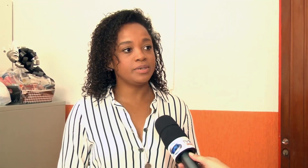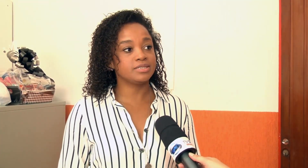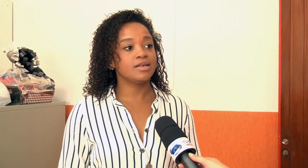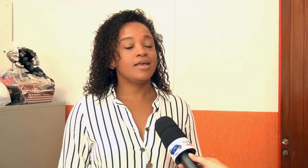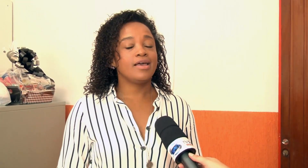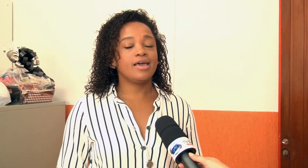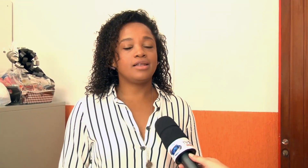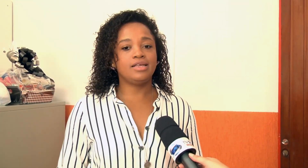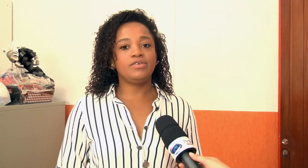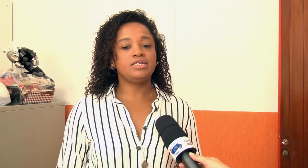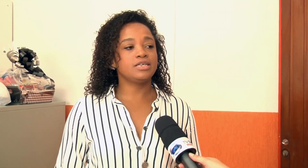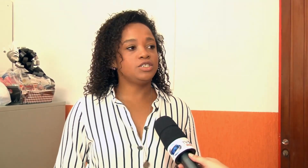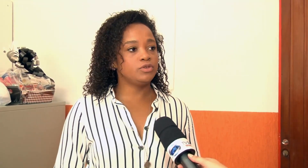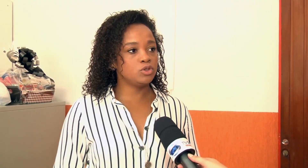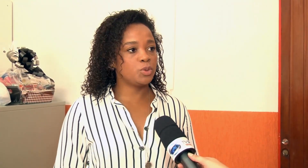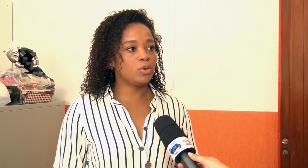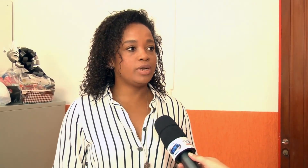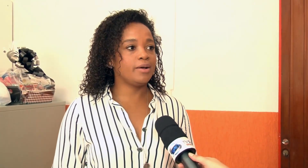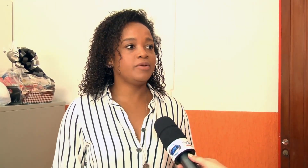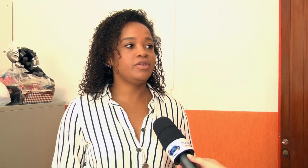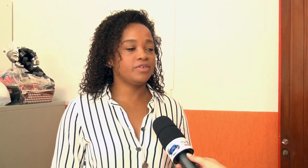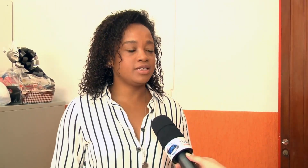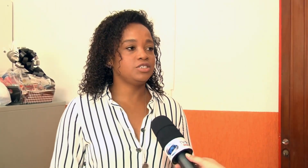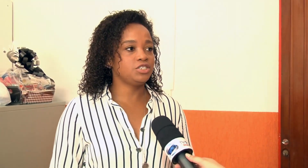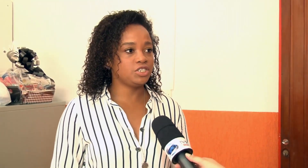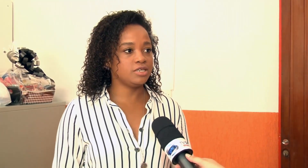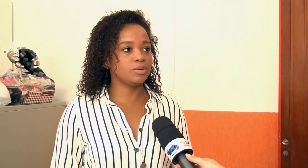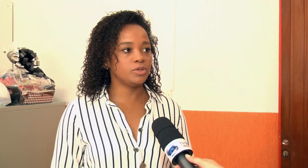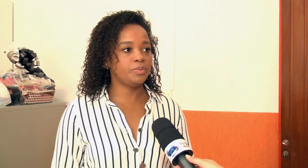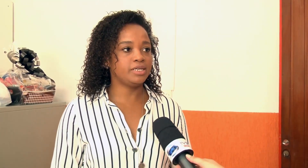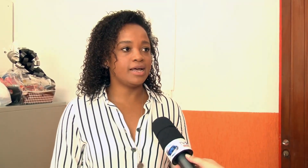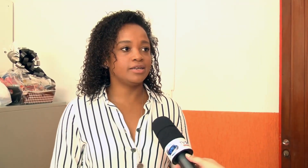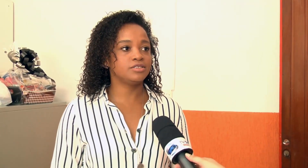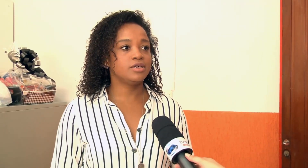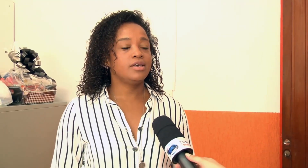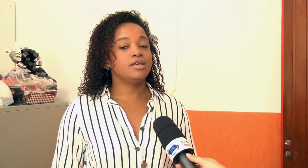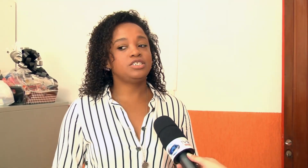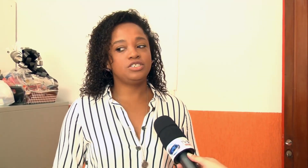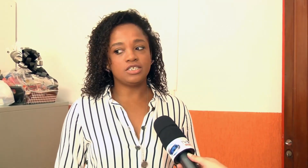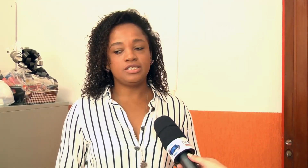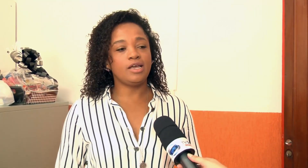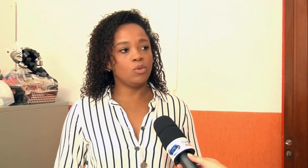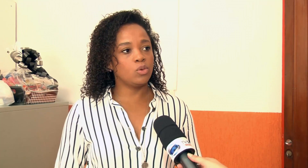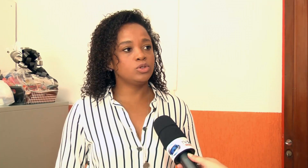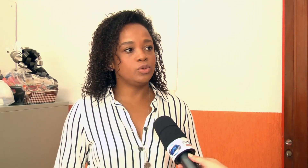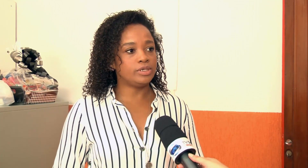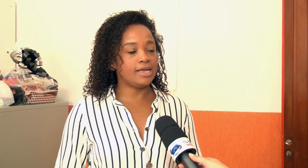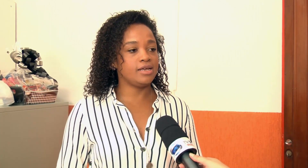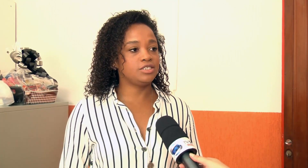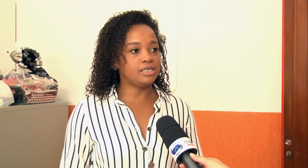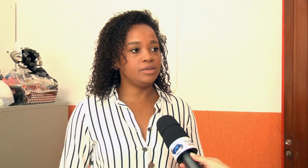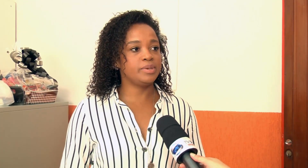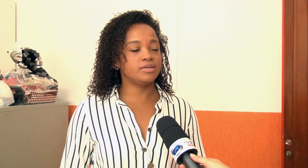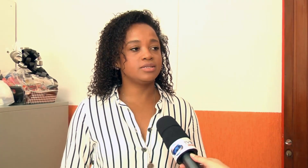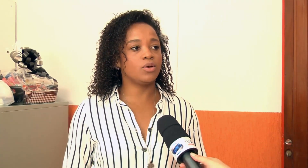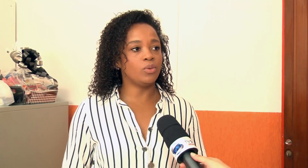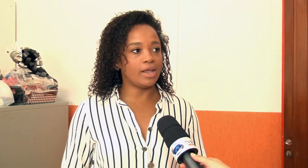Libras, ela teve a iniciativa de nos procurar para verificar se a gente tinha essa possibilidade. E a gente já tem um curso de Libras